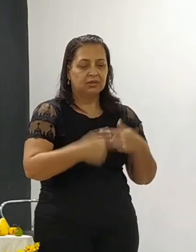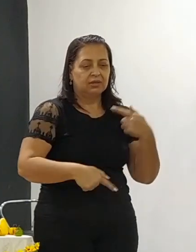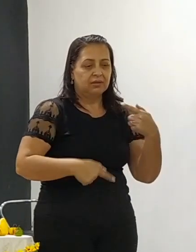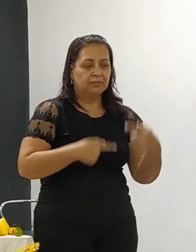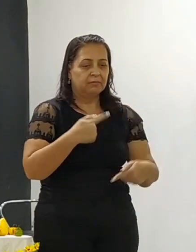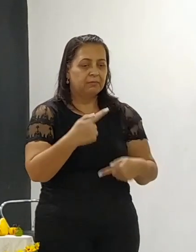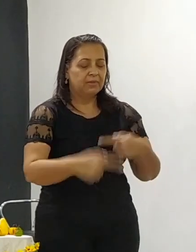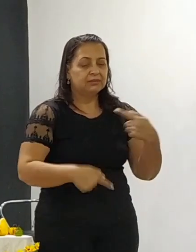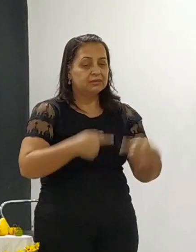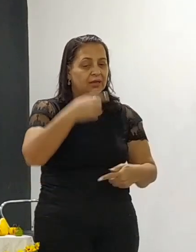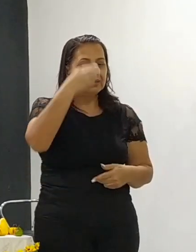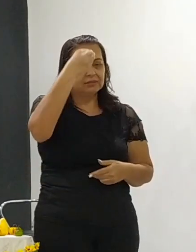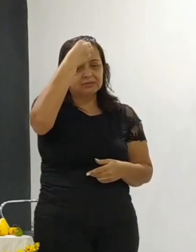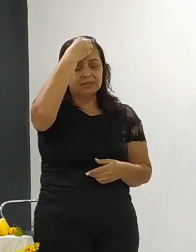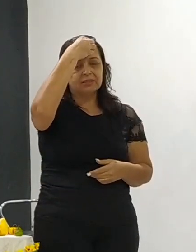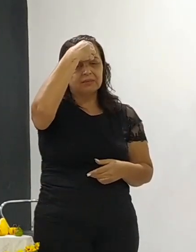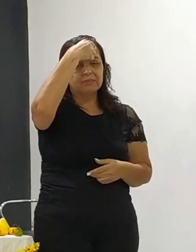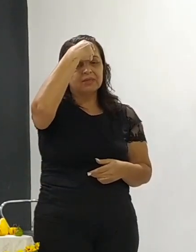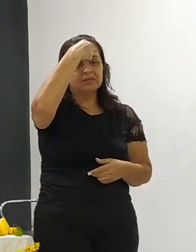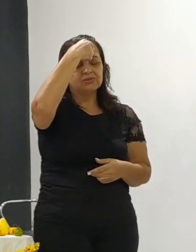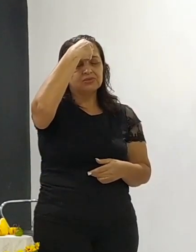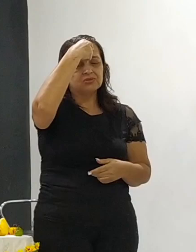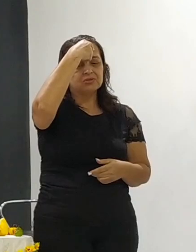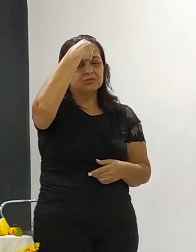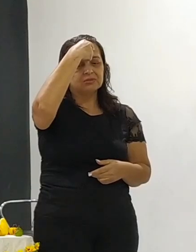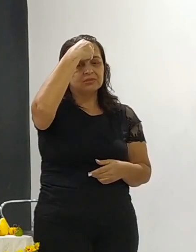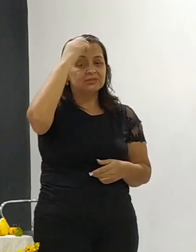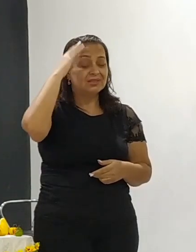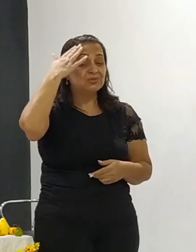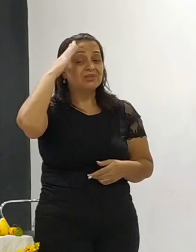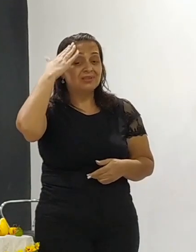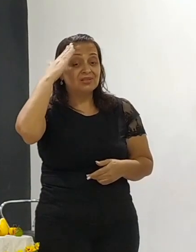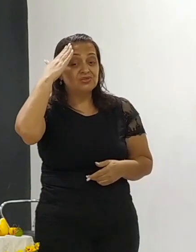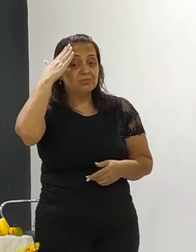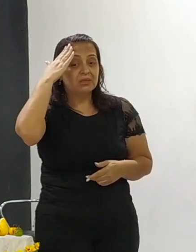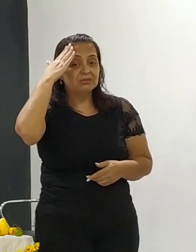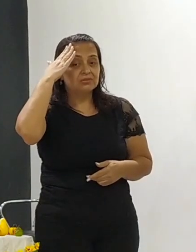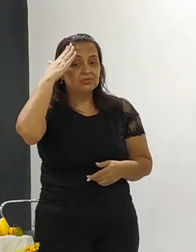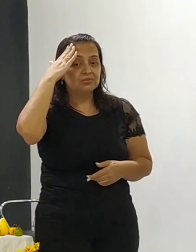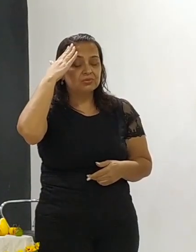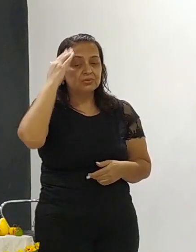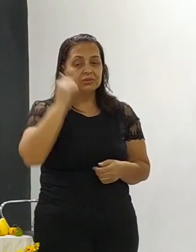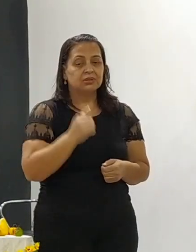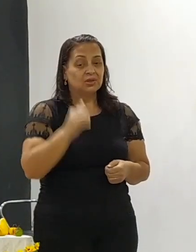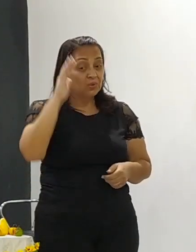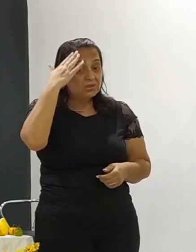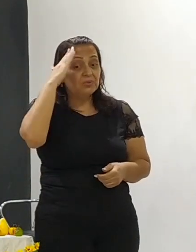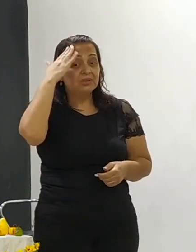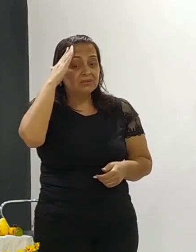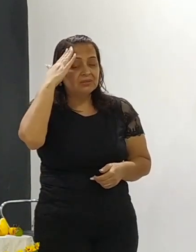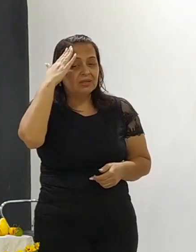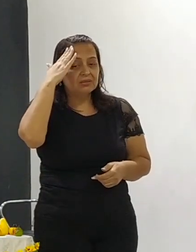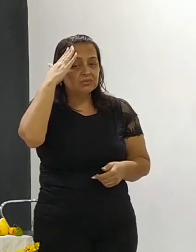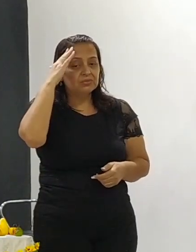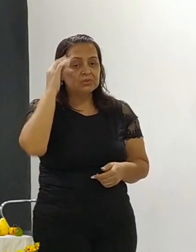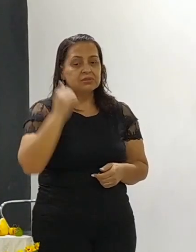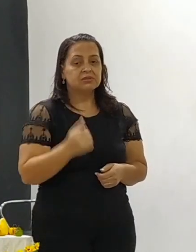está aqui na mente, está na área do entendimento. Quando eu entendo isso e passo a viver pelo